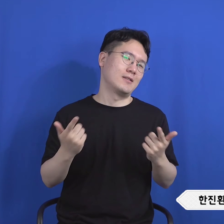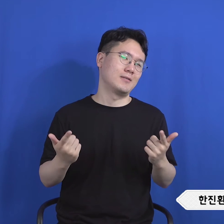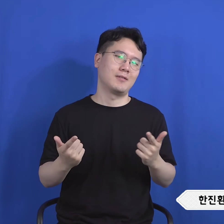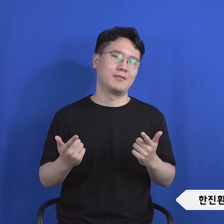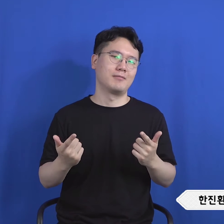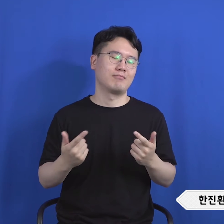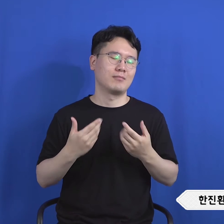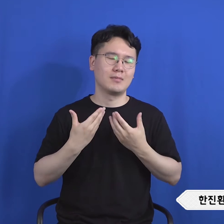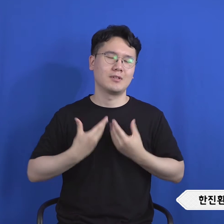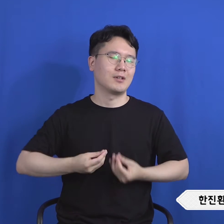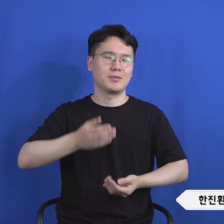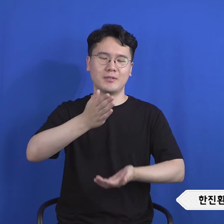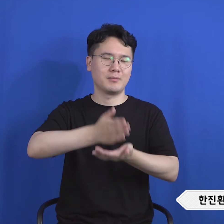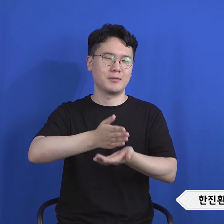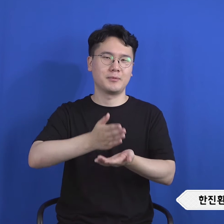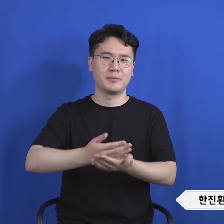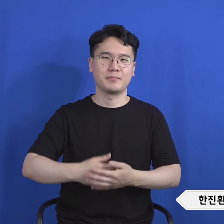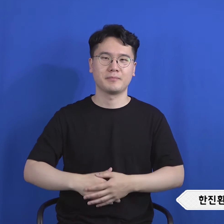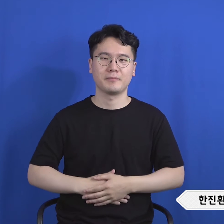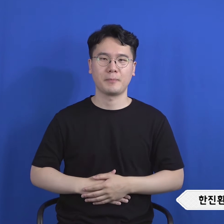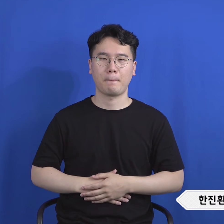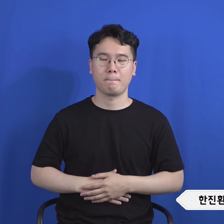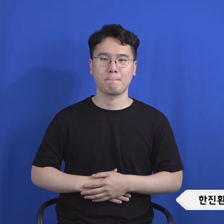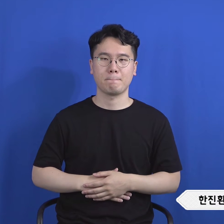왜 좌절할 것입니까?